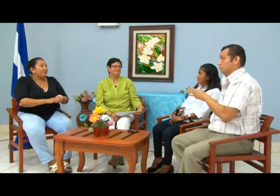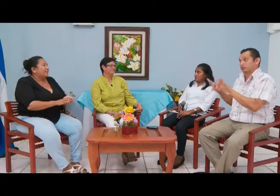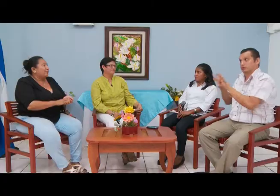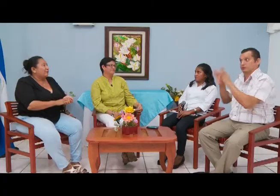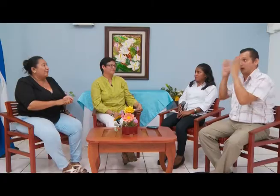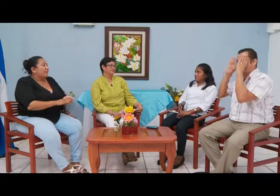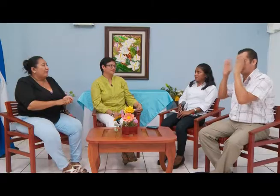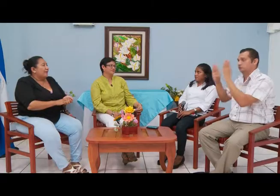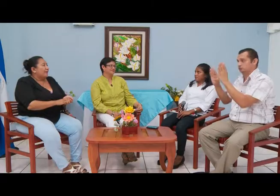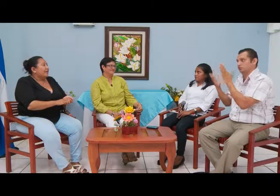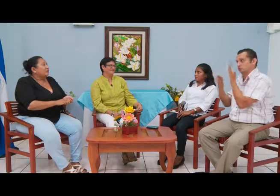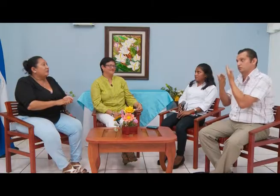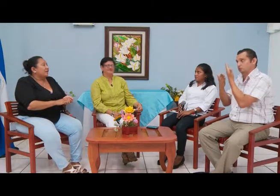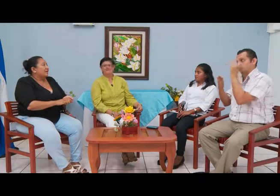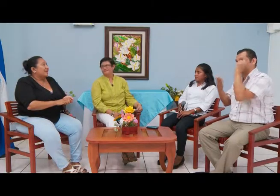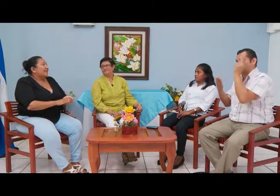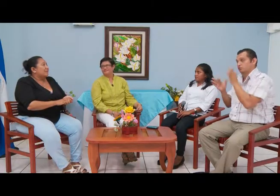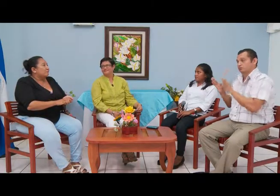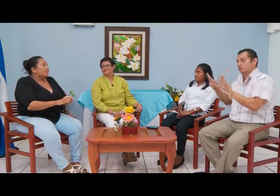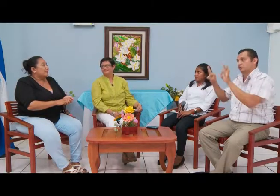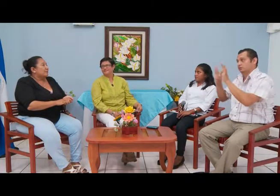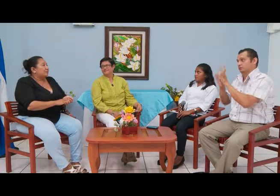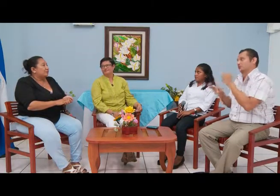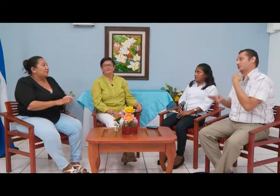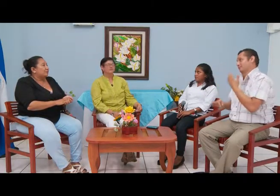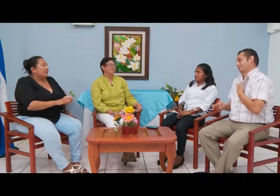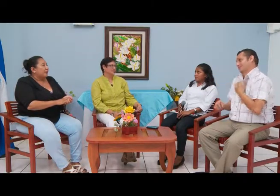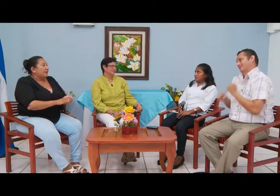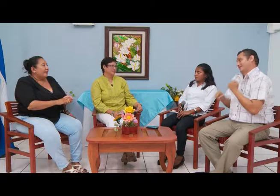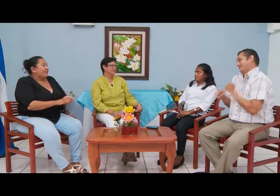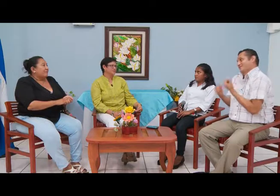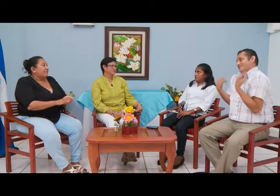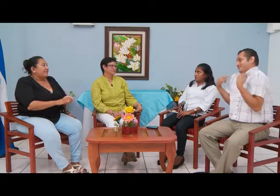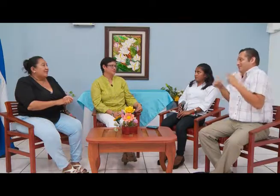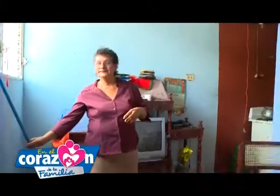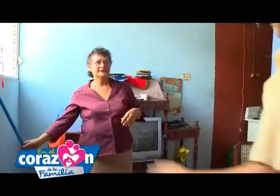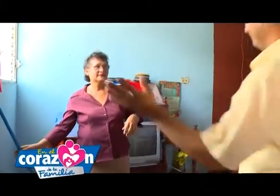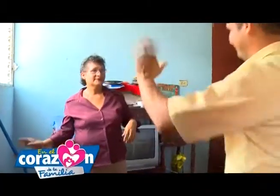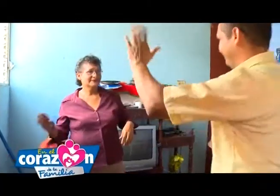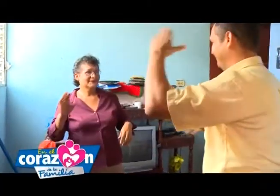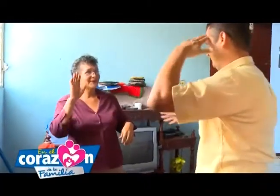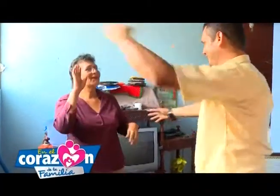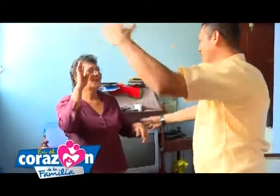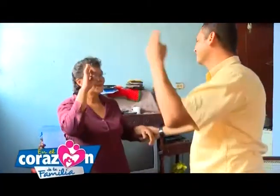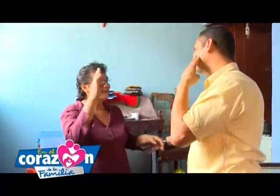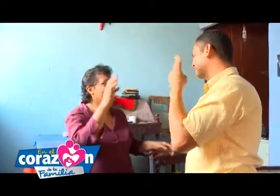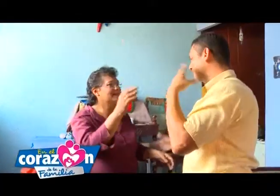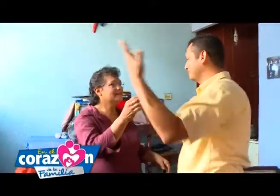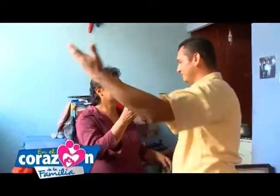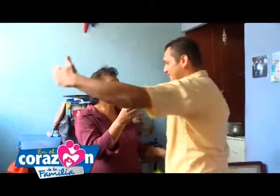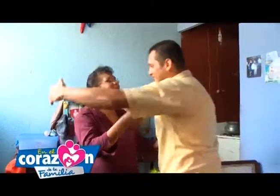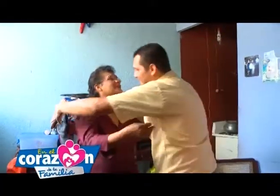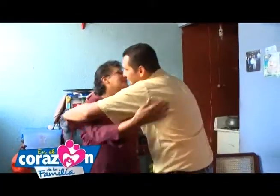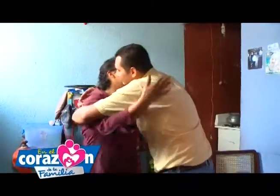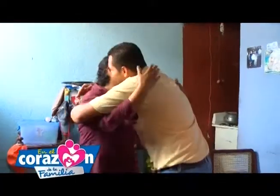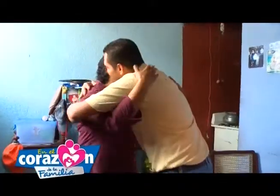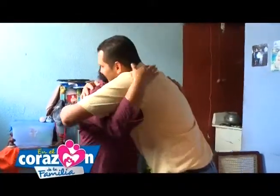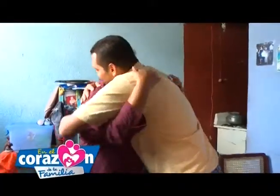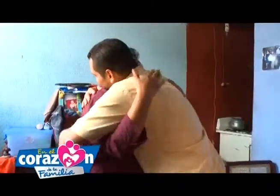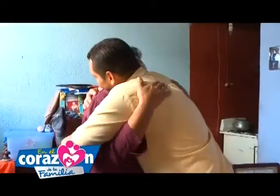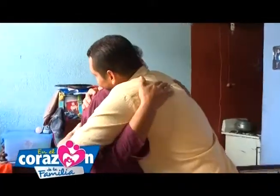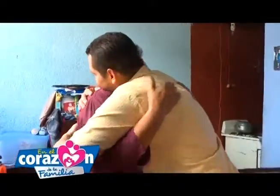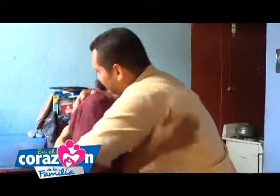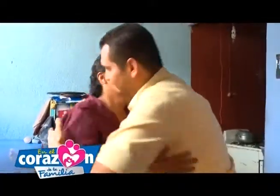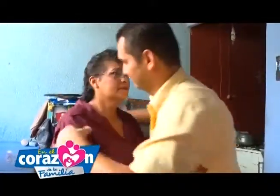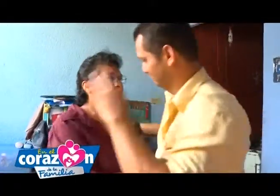vamos entendiendo y vamos bien. Y es importante que haya mucha atención y en la familia también nos apoye. Y los maestros están aprendiendo mucho